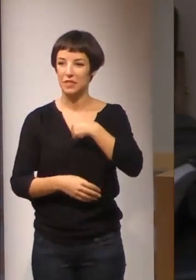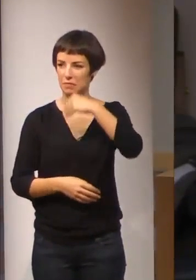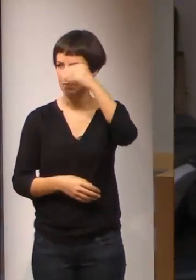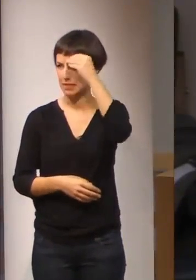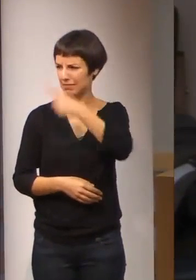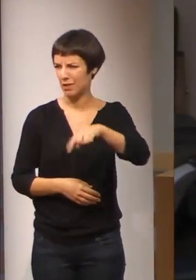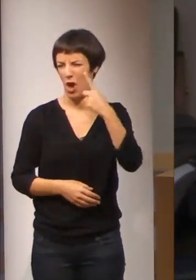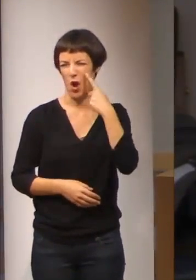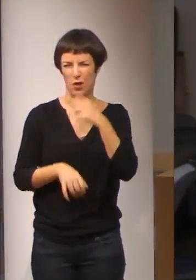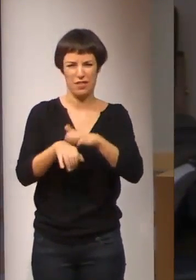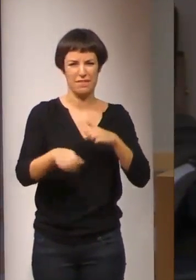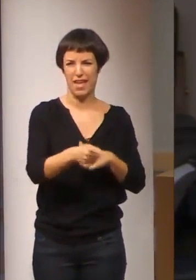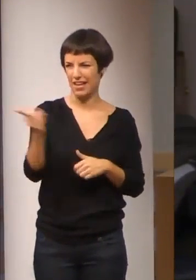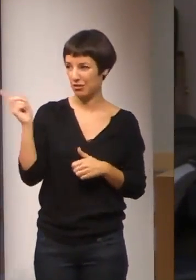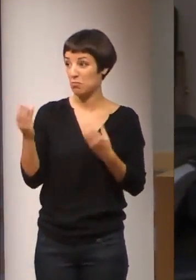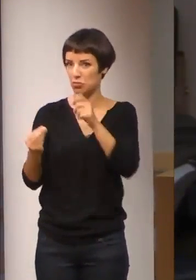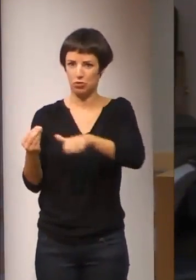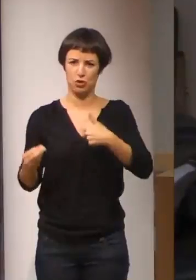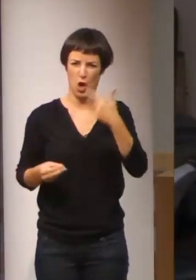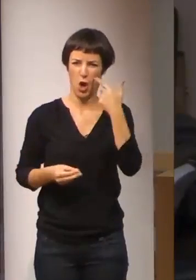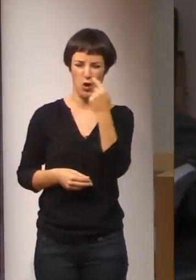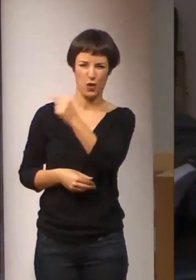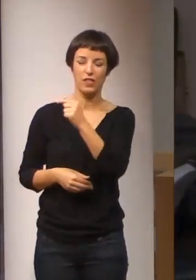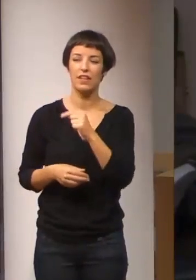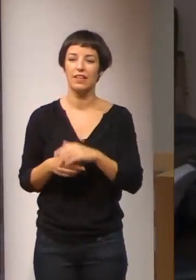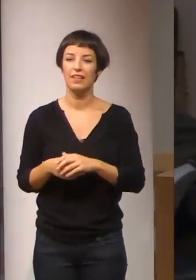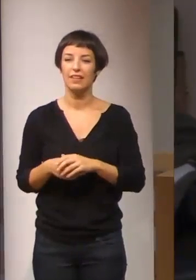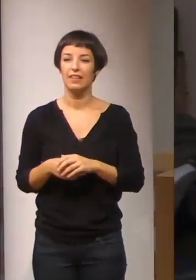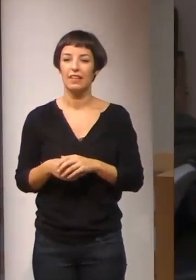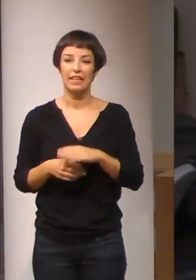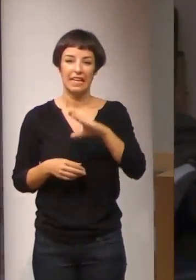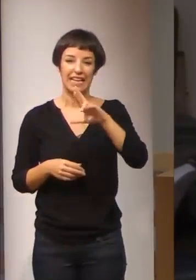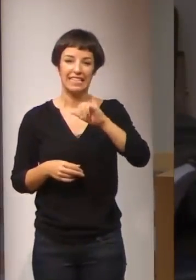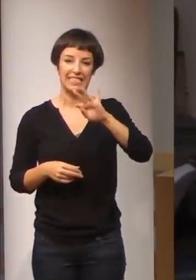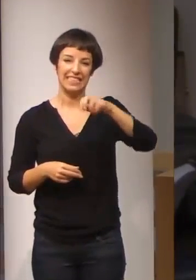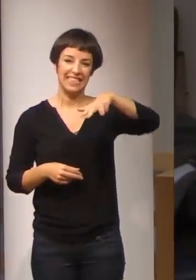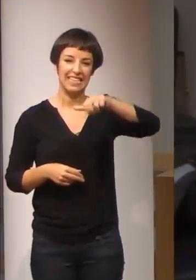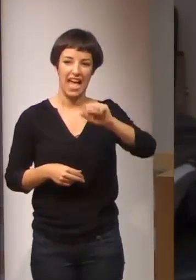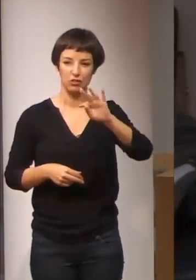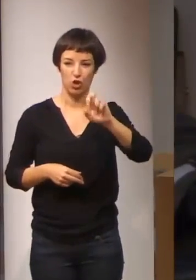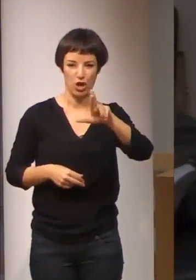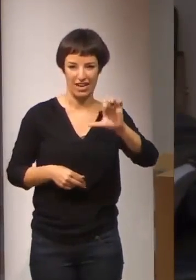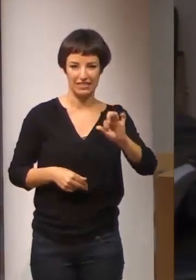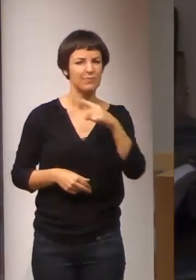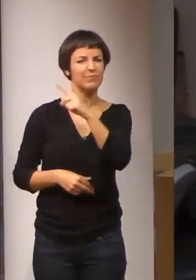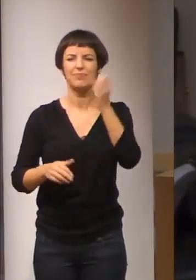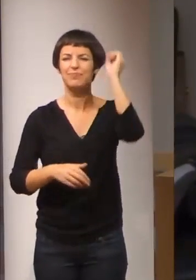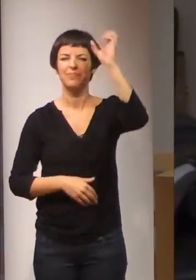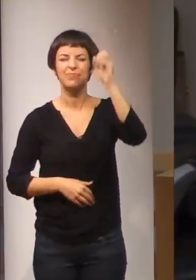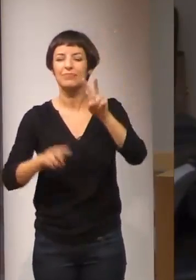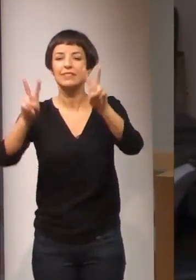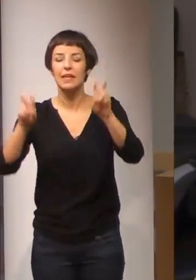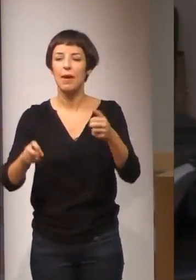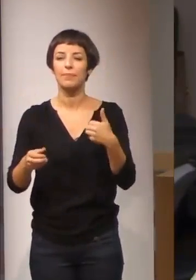es bastante conocida por todos, por muchas de las personas que estáis aquí, a Cristina Torres. Ella va a hacer una ponencia sobre